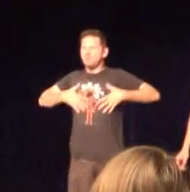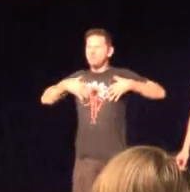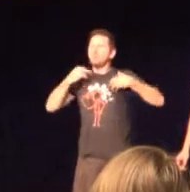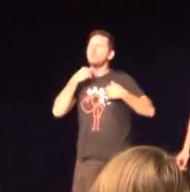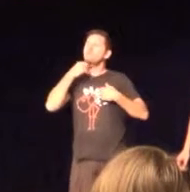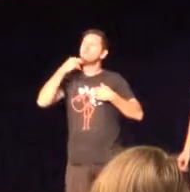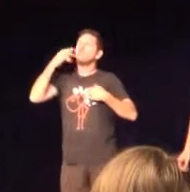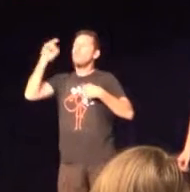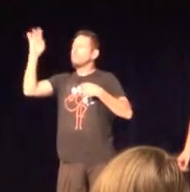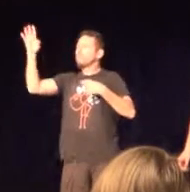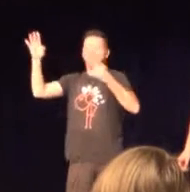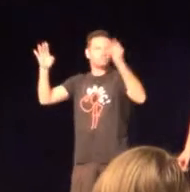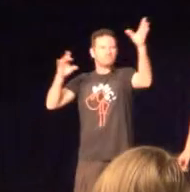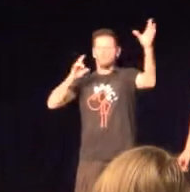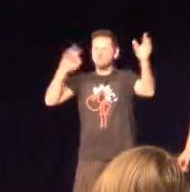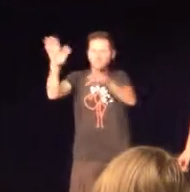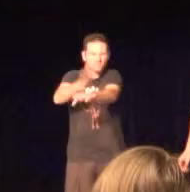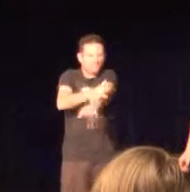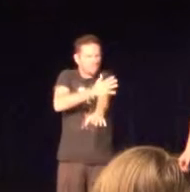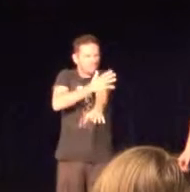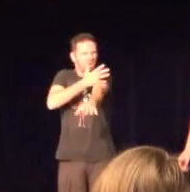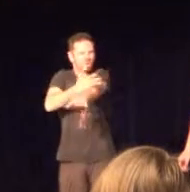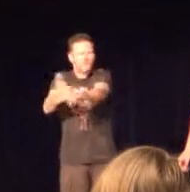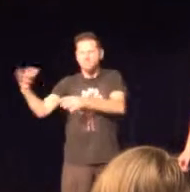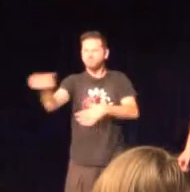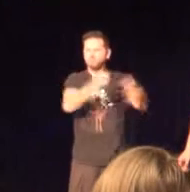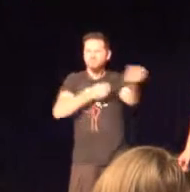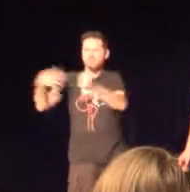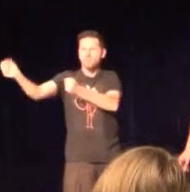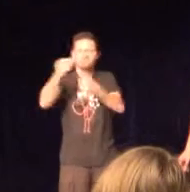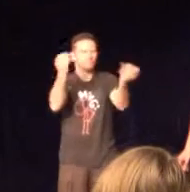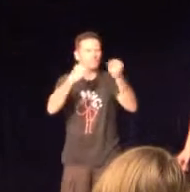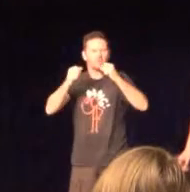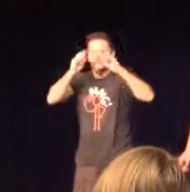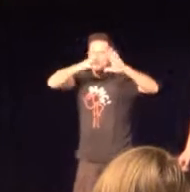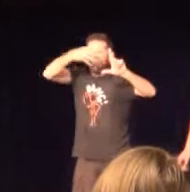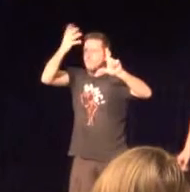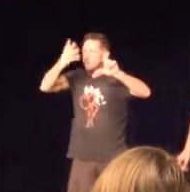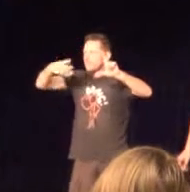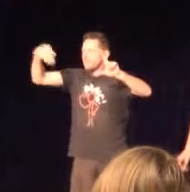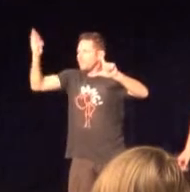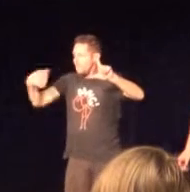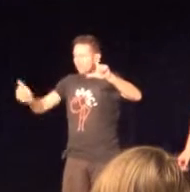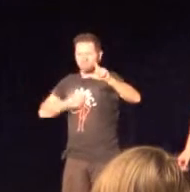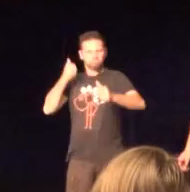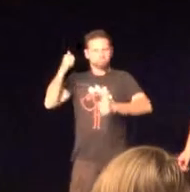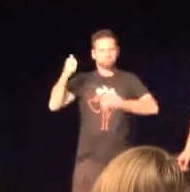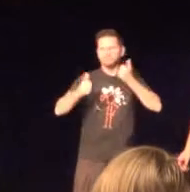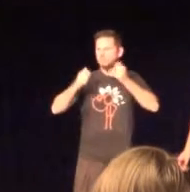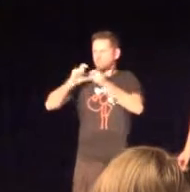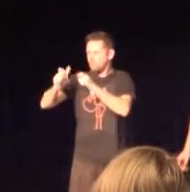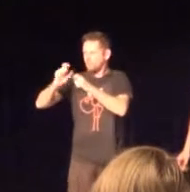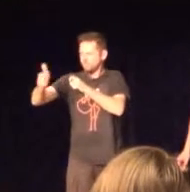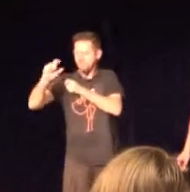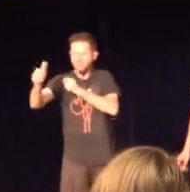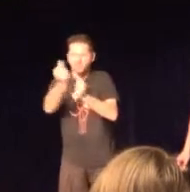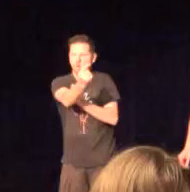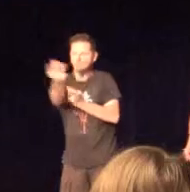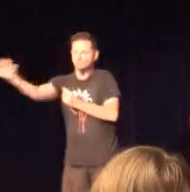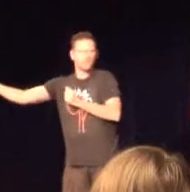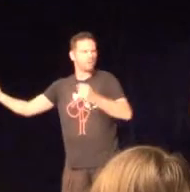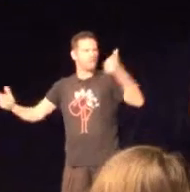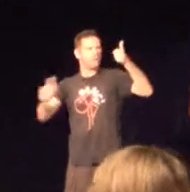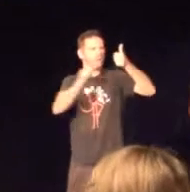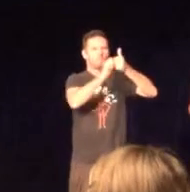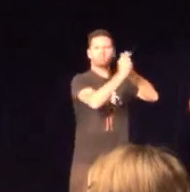poème épique, sans fait d'armes ni topique, une démarche individuelle, avec des incidences plurielles, la vie. La vie est